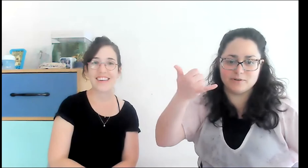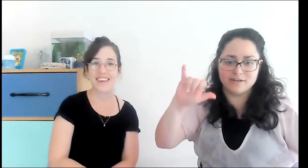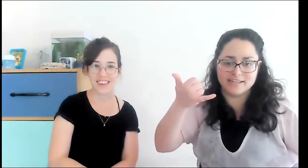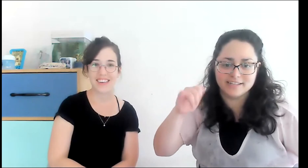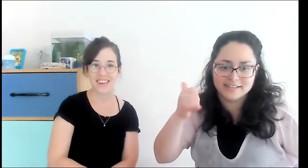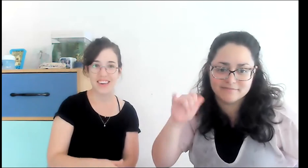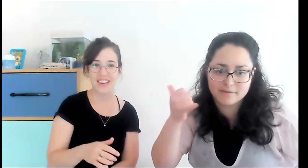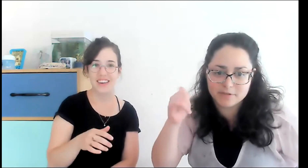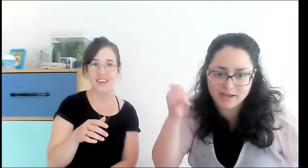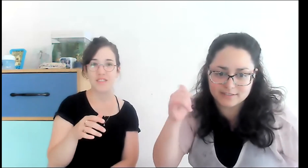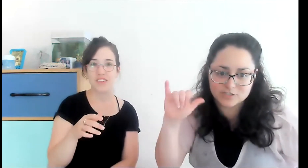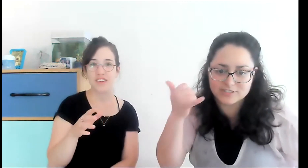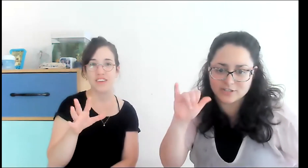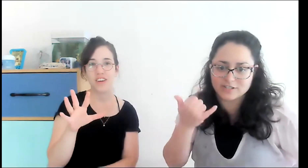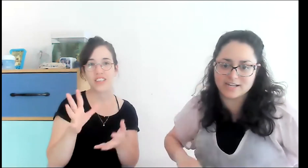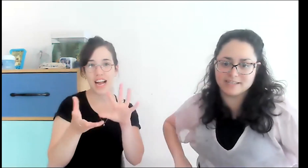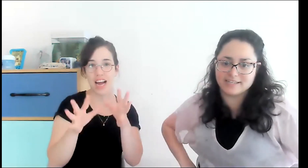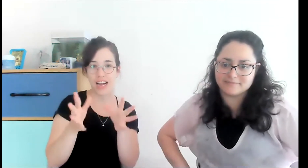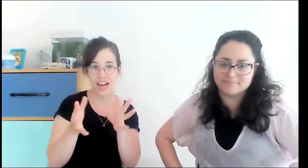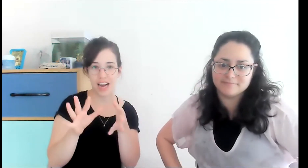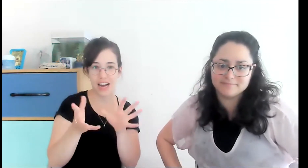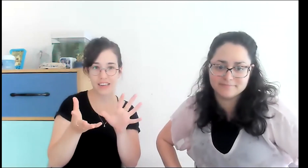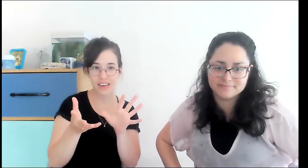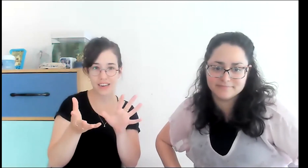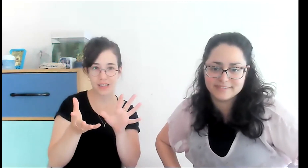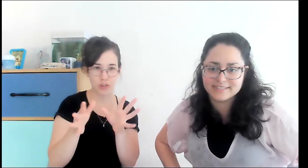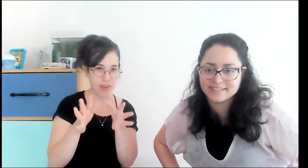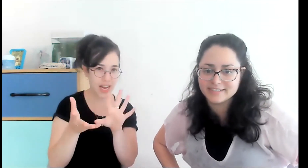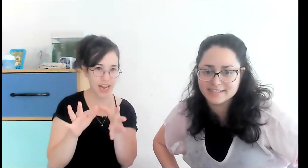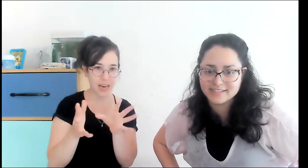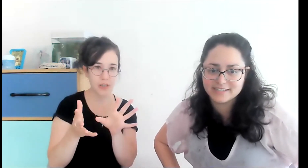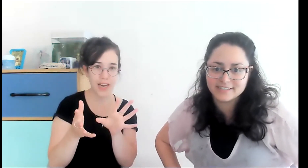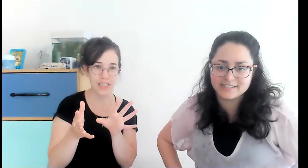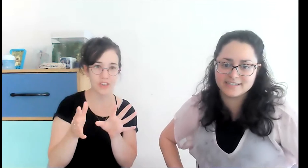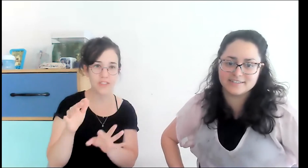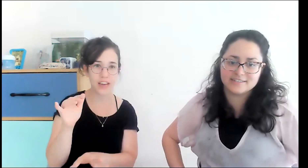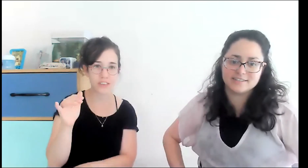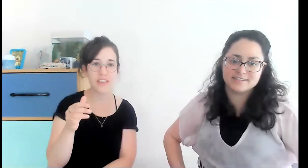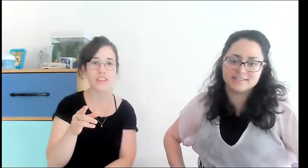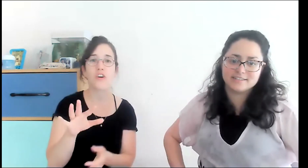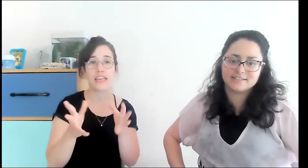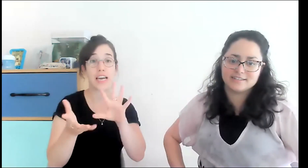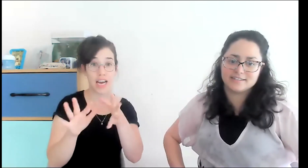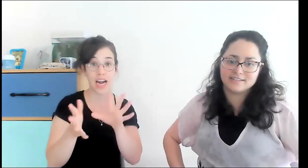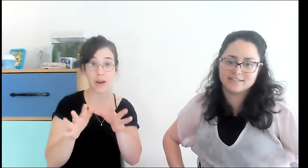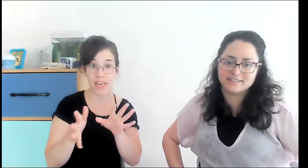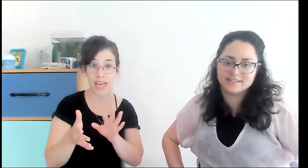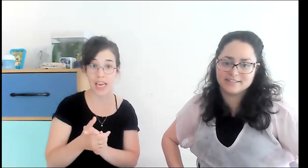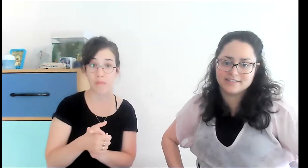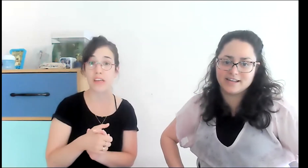מעולה. ובמשפחת איסקוביץ' אני רואה שגם מכירים. שככה. אתם עושים ככה, משפחת איסקוביץ'? אוקיי, אז ככה מכירים.